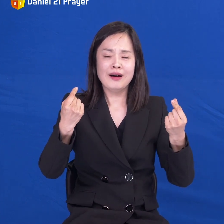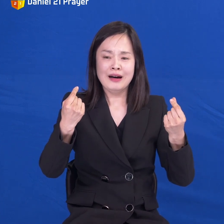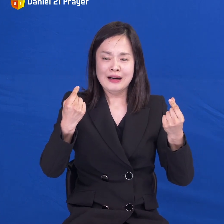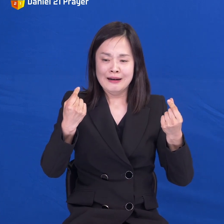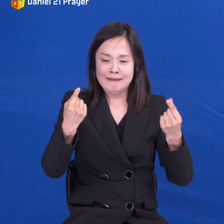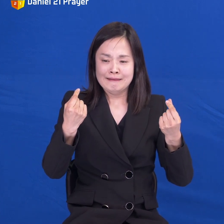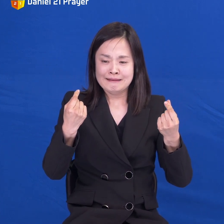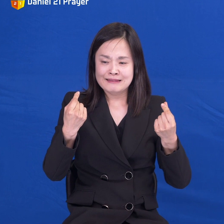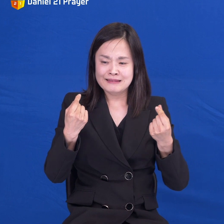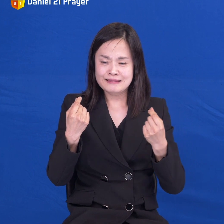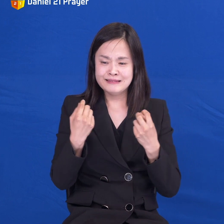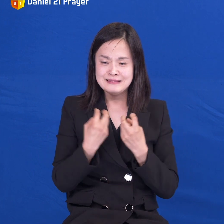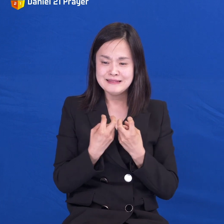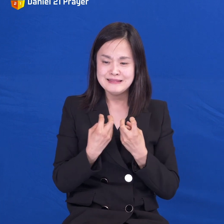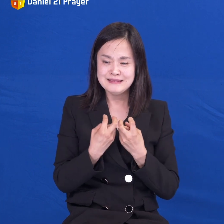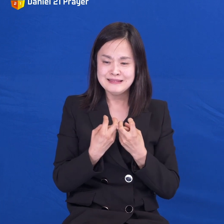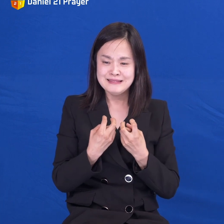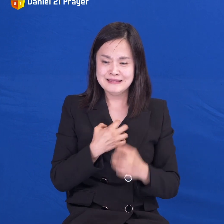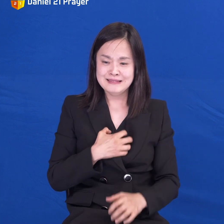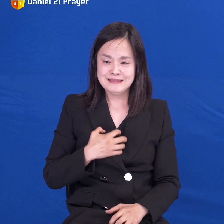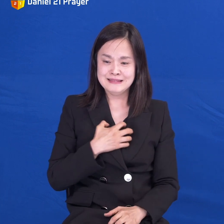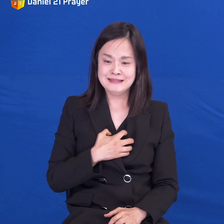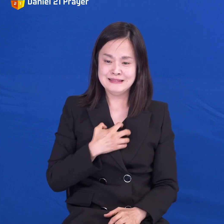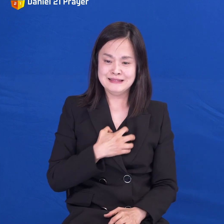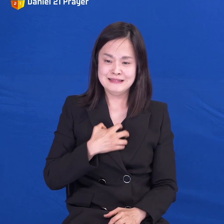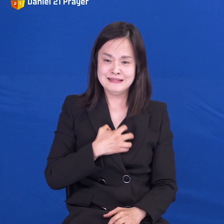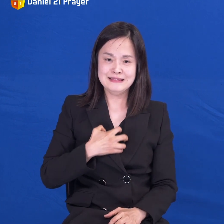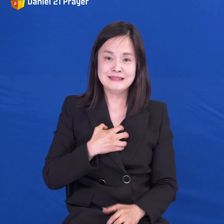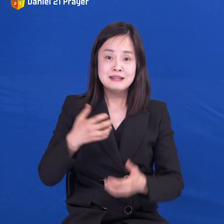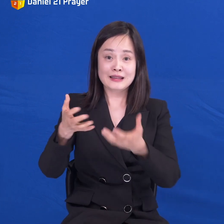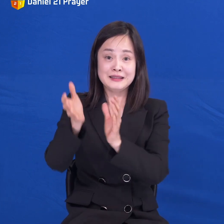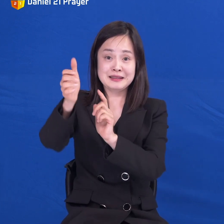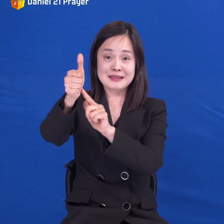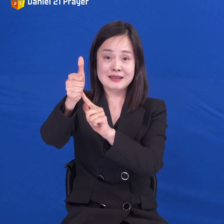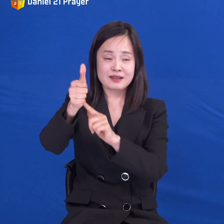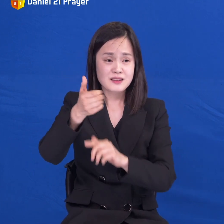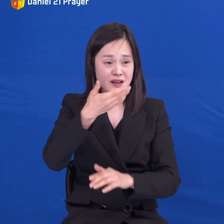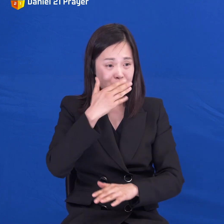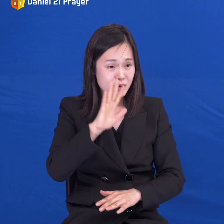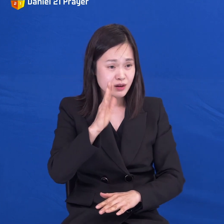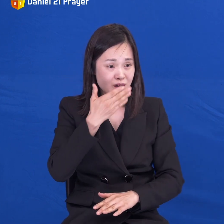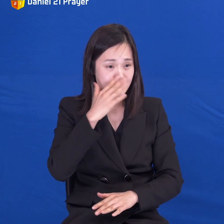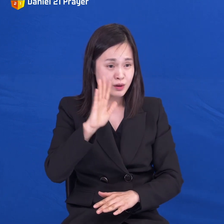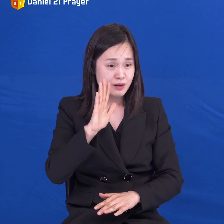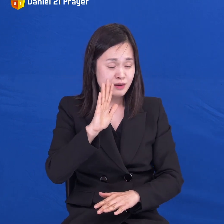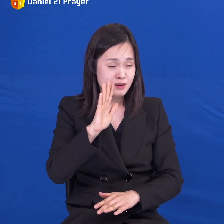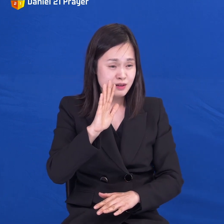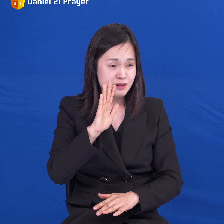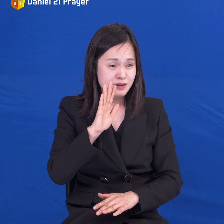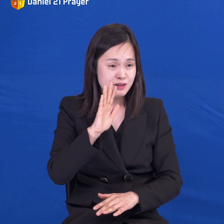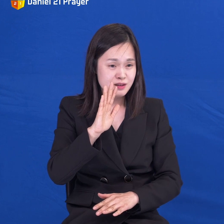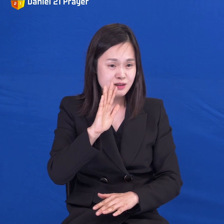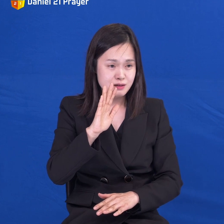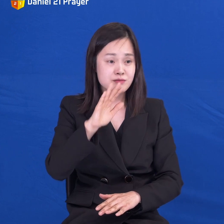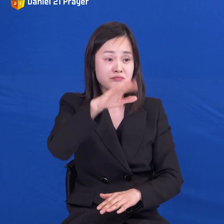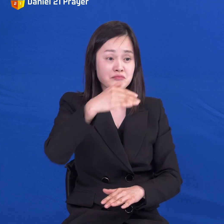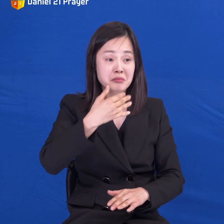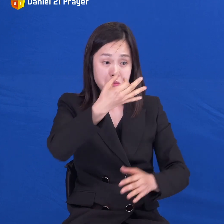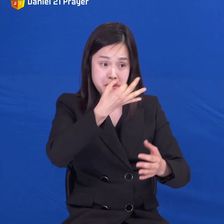그래도 망설이고 있으니까 이분이 다른 손을 자기 입에 통째로 넣고 오독오독 씹어 먹는